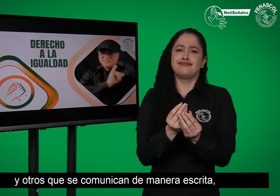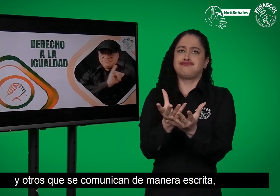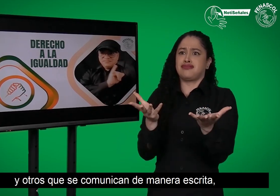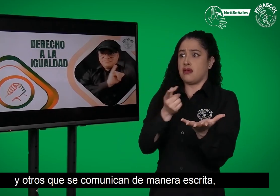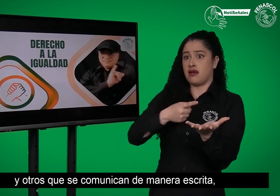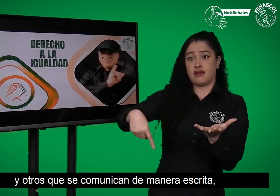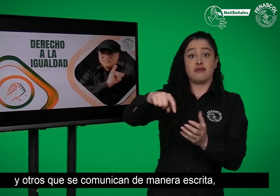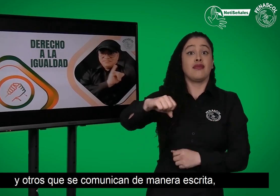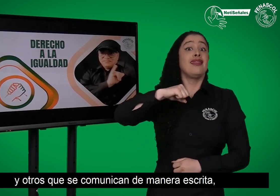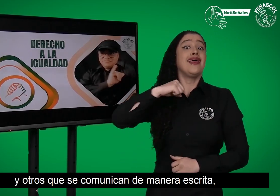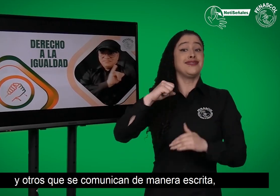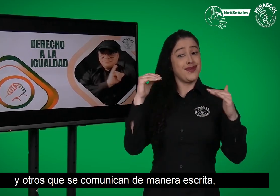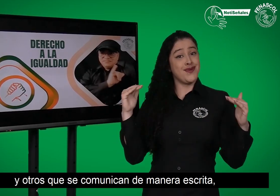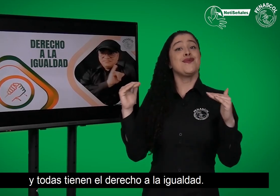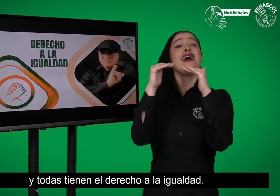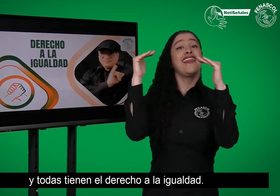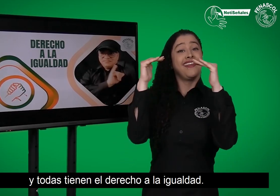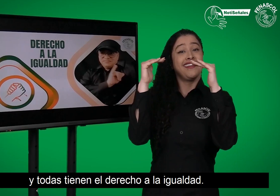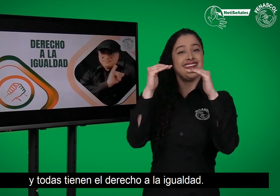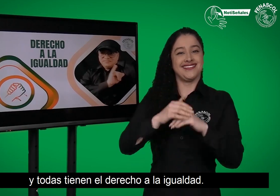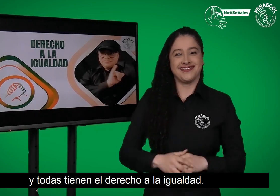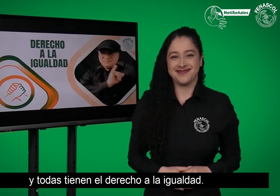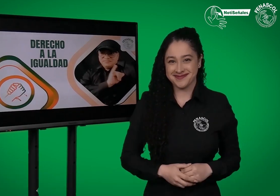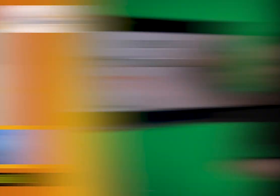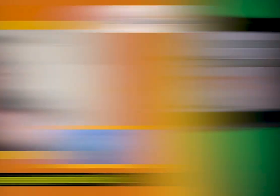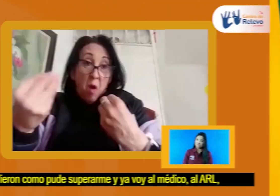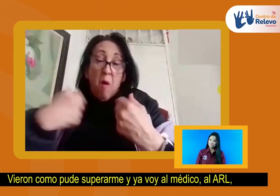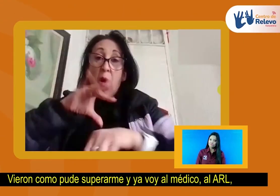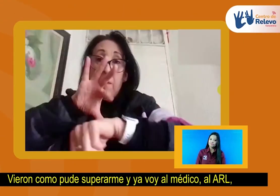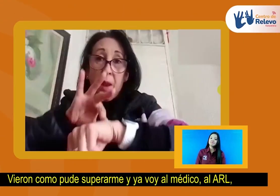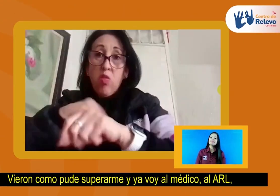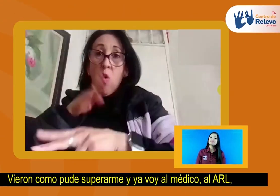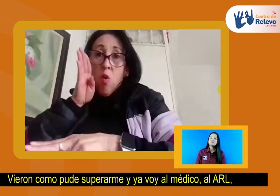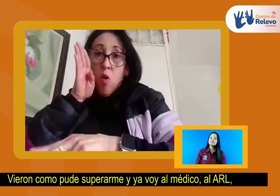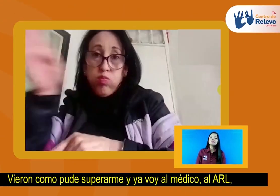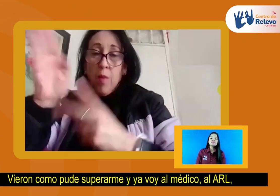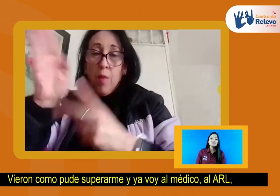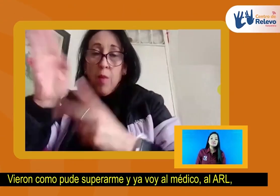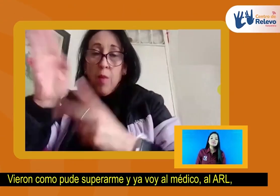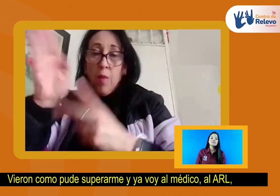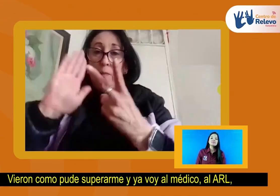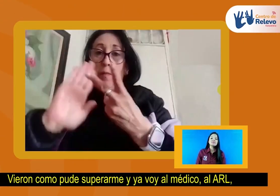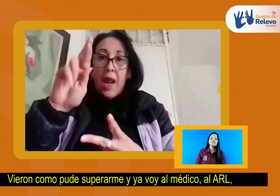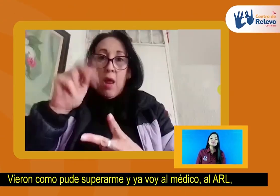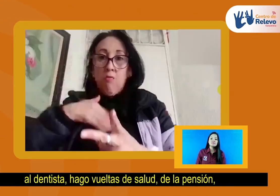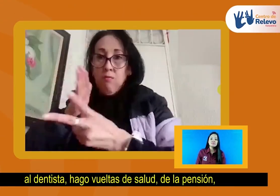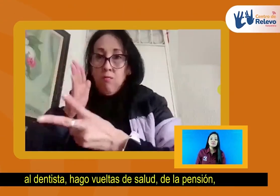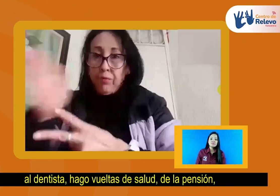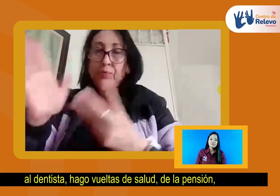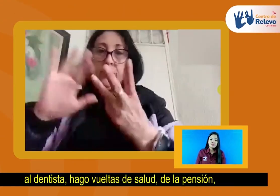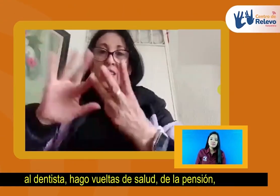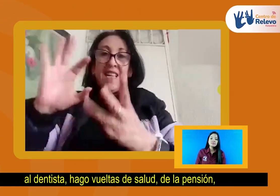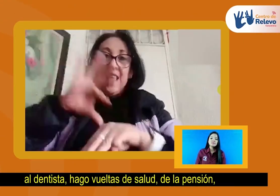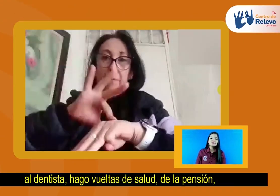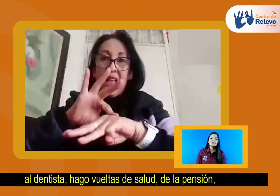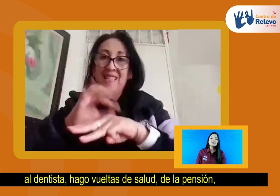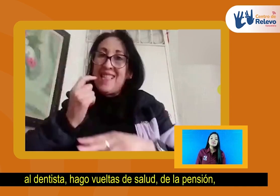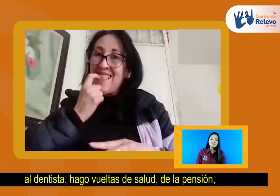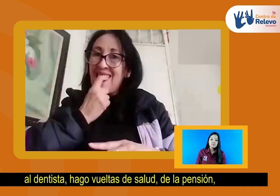se comunican de manera escrita. Y todas tienen el derecho a la igualdad. Al médico, al ARL, al dentista.